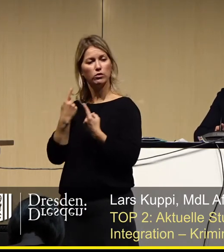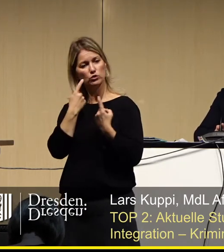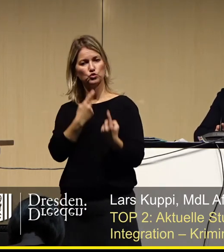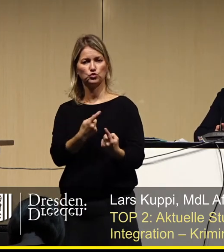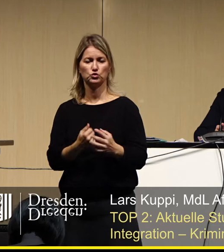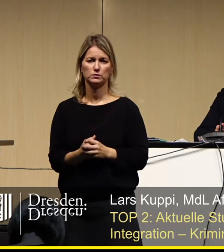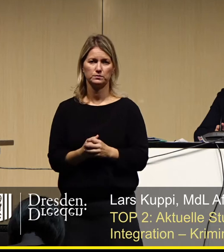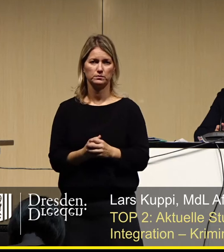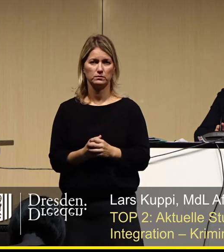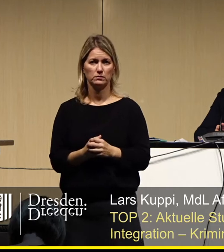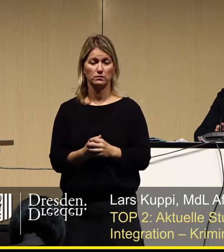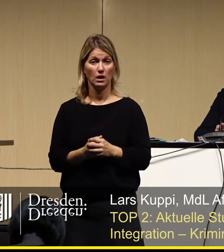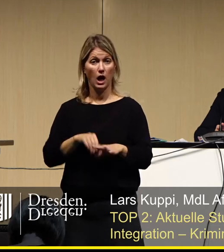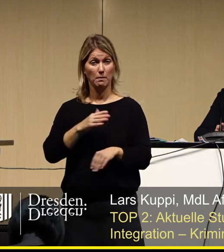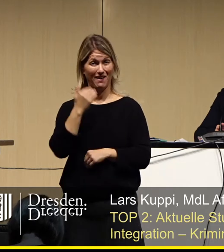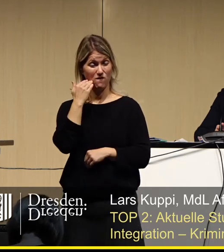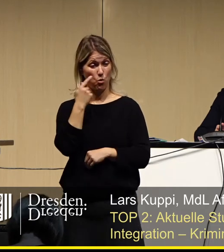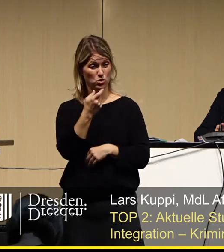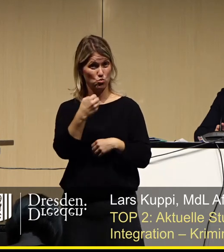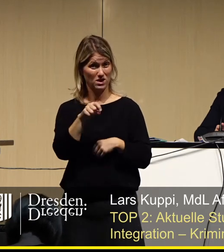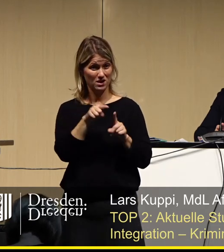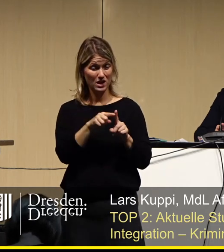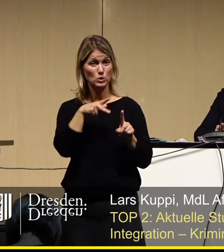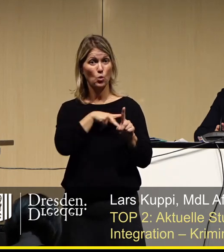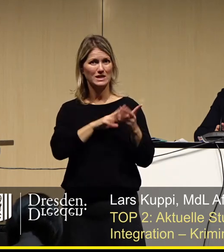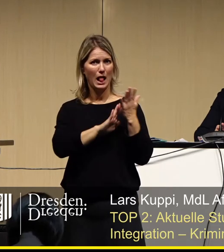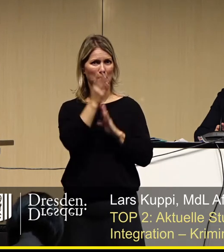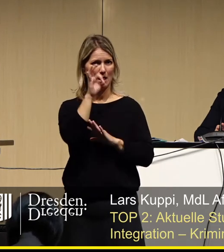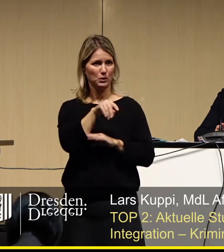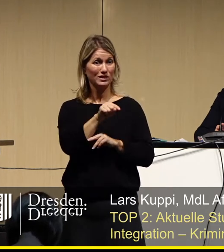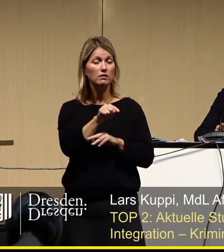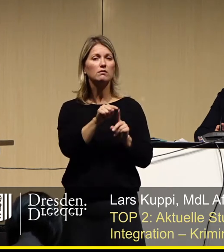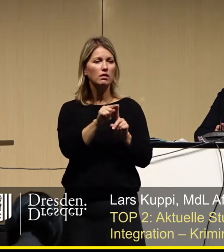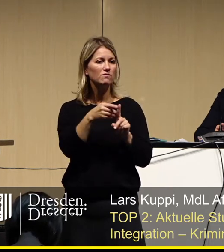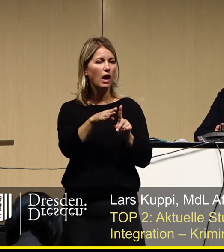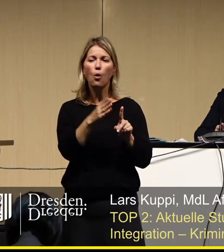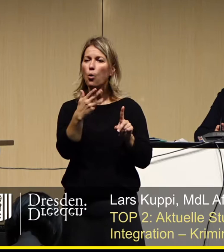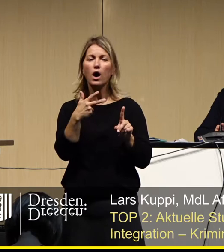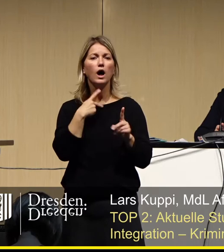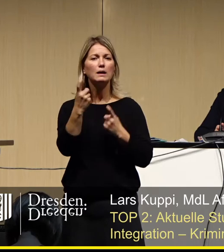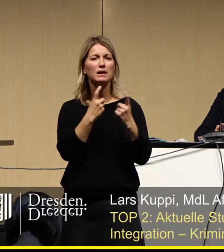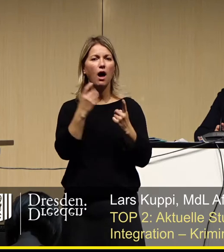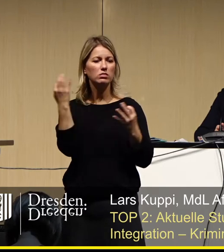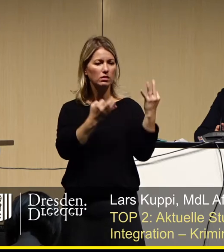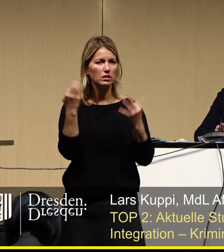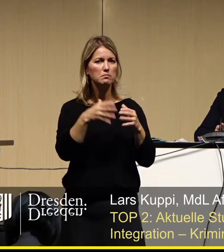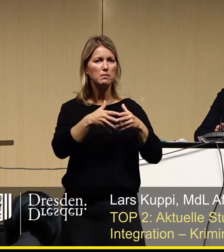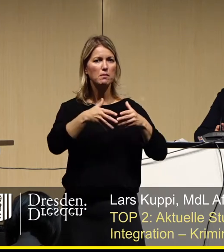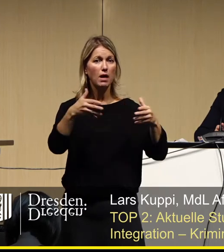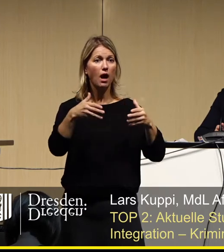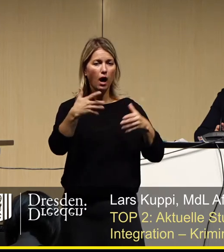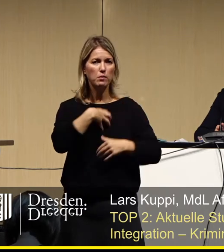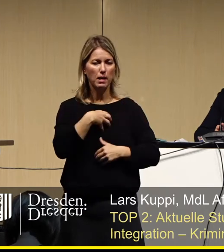Werden Wohnungen in sozialen Brennpunkten frei, so ziehen häufig weitere Migranten nach. Dadurch werden die Probleme immer mehr konzentriert.